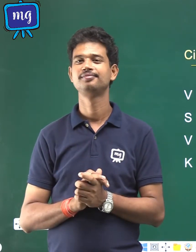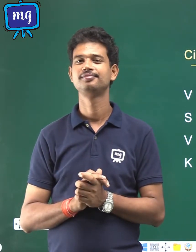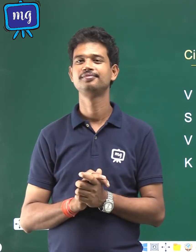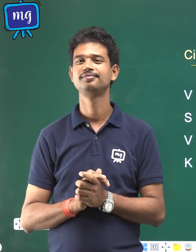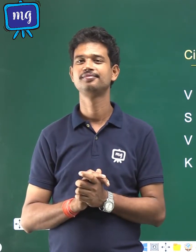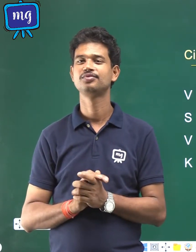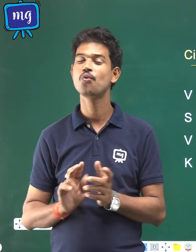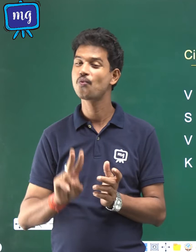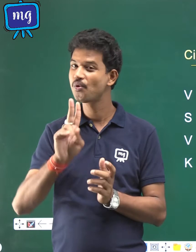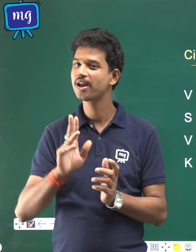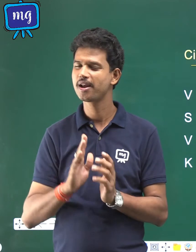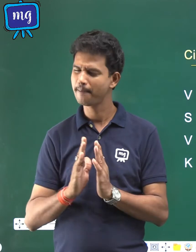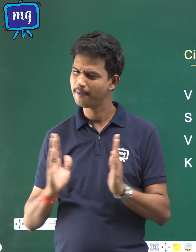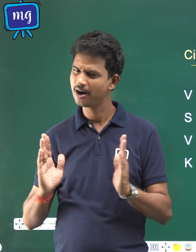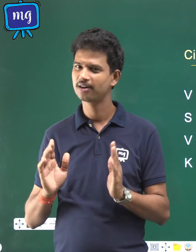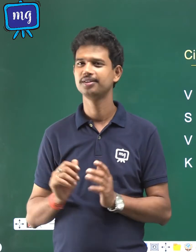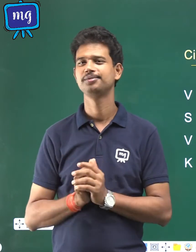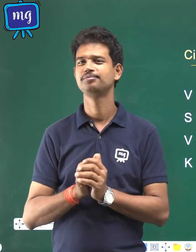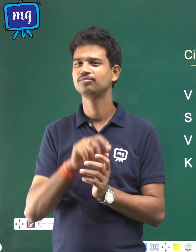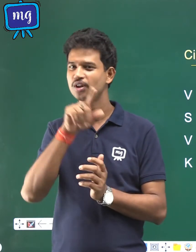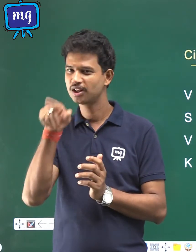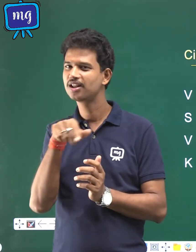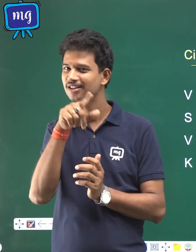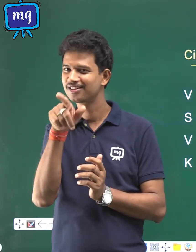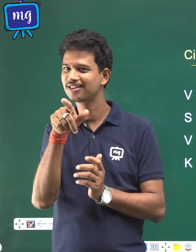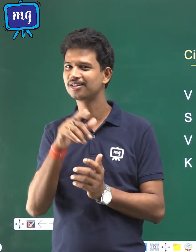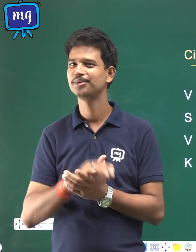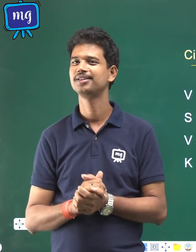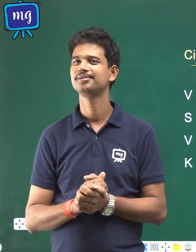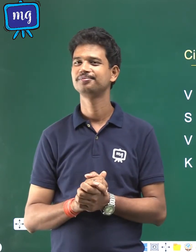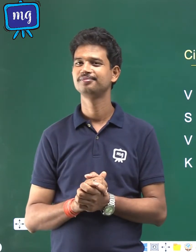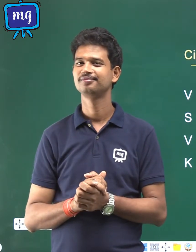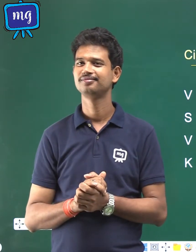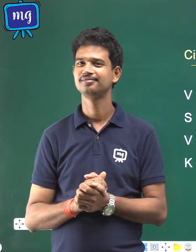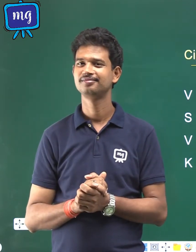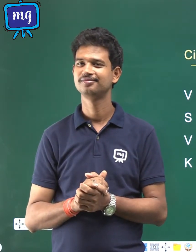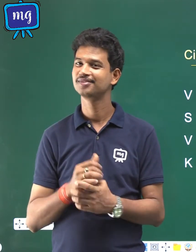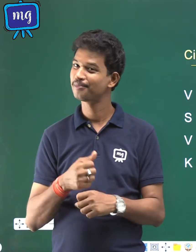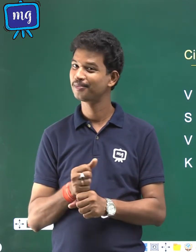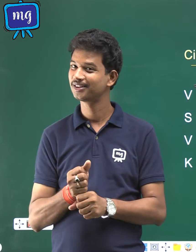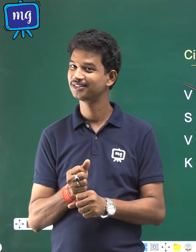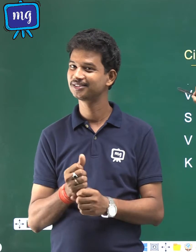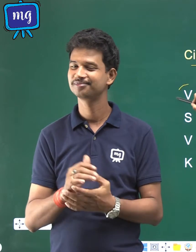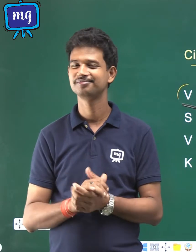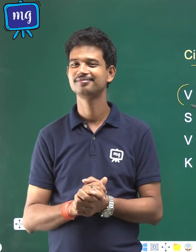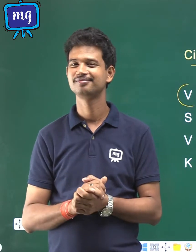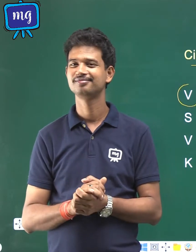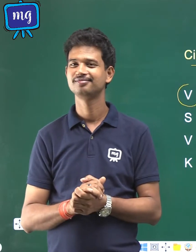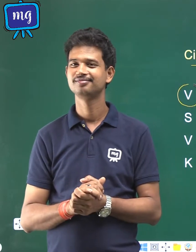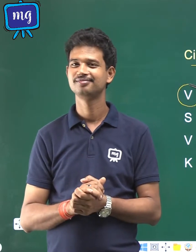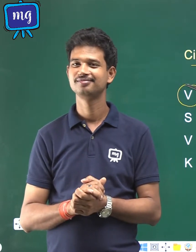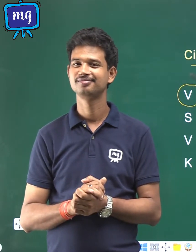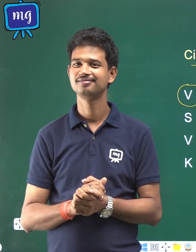कैपिटल V को हम सर्कल बनाएंगे तो बनाते हैं. V को